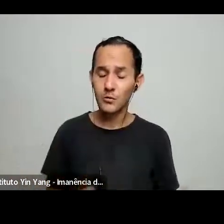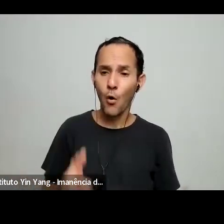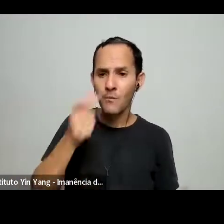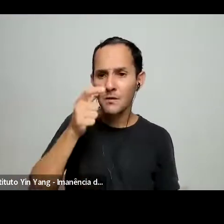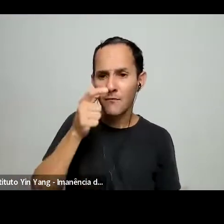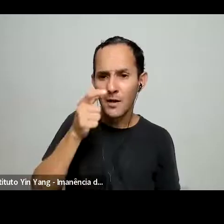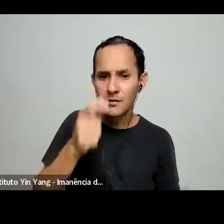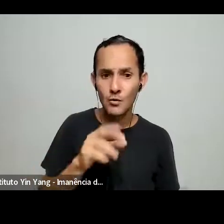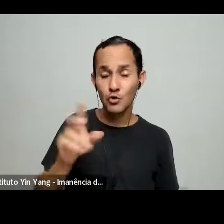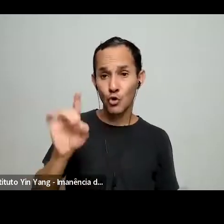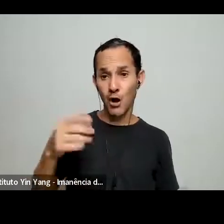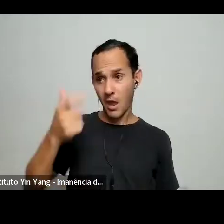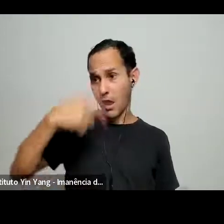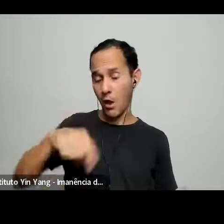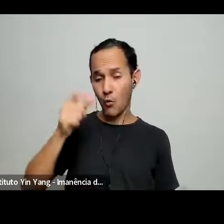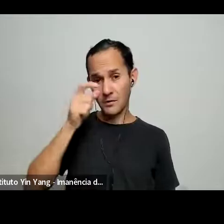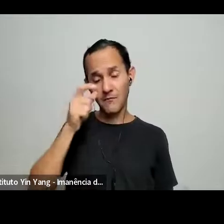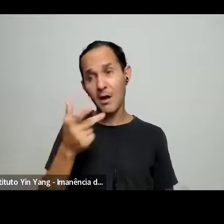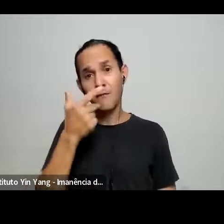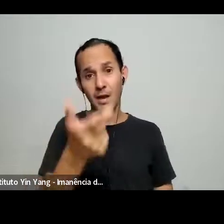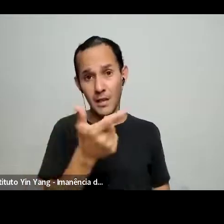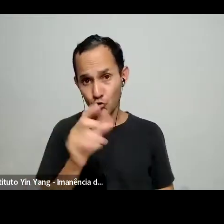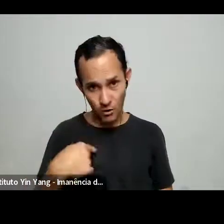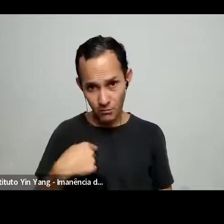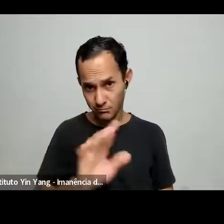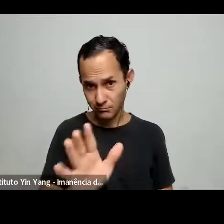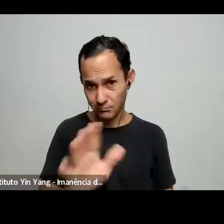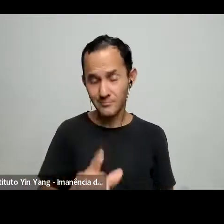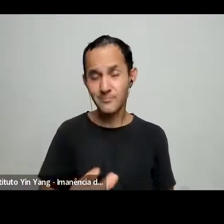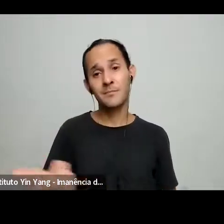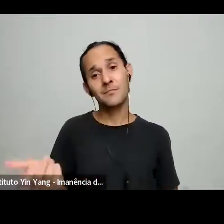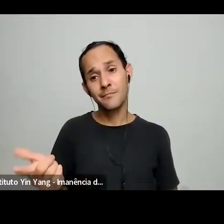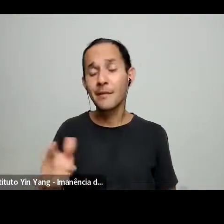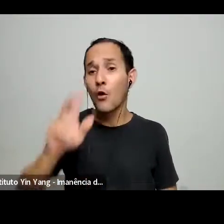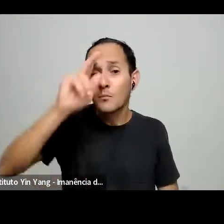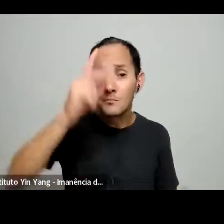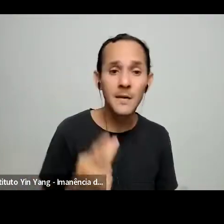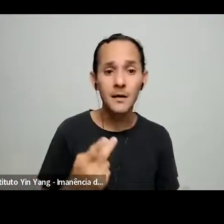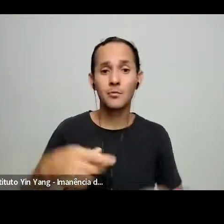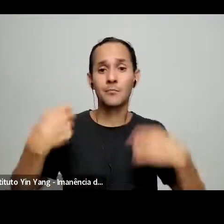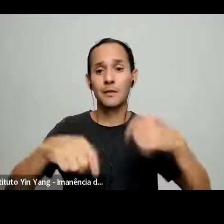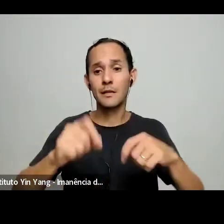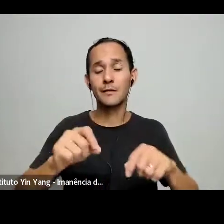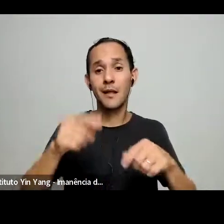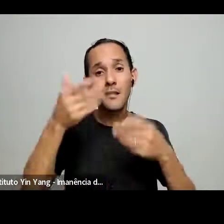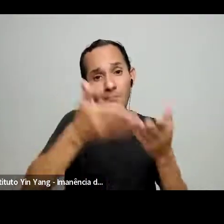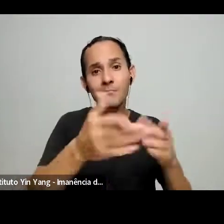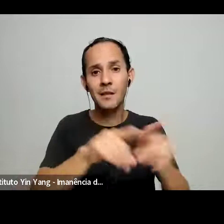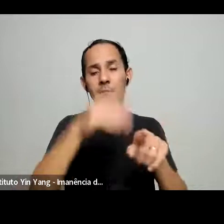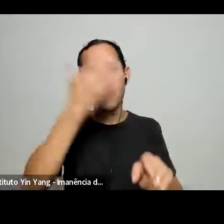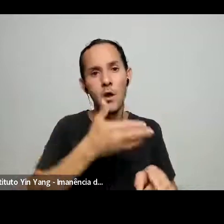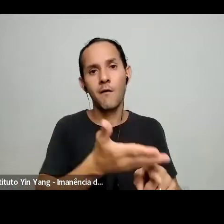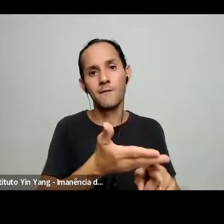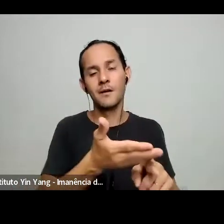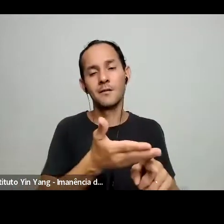não basta eu observar e dizer algo, né? A humanidade, ela precisa disso também. E